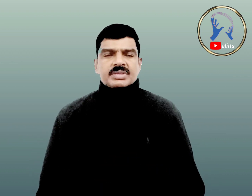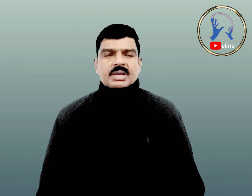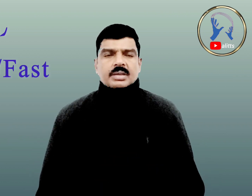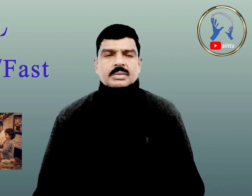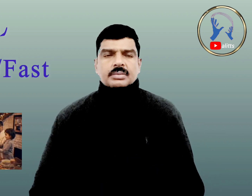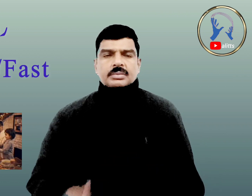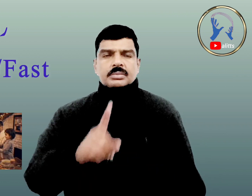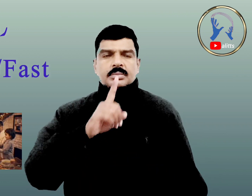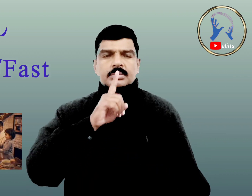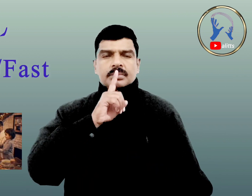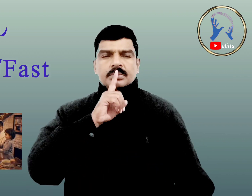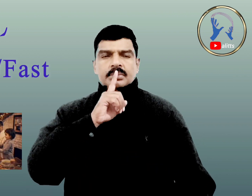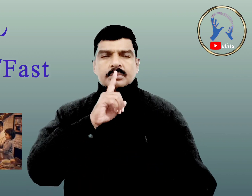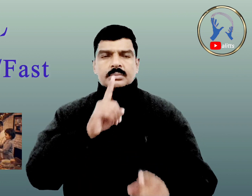روزہ،